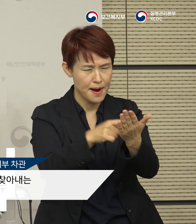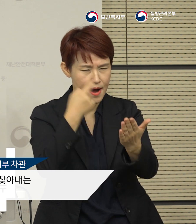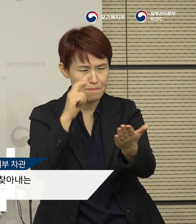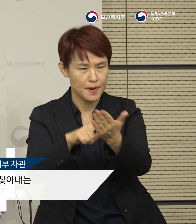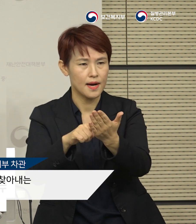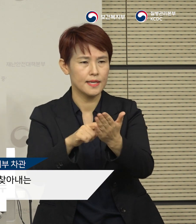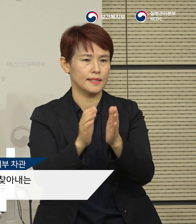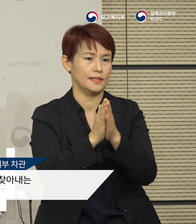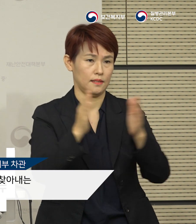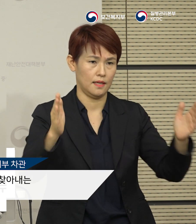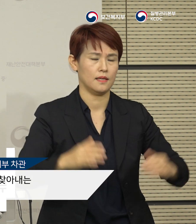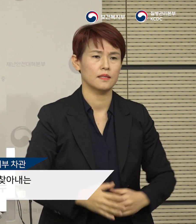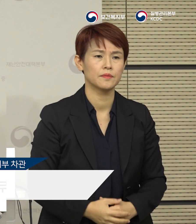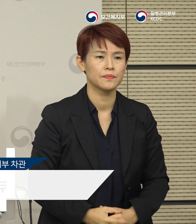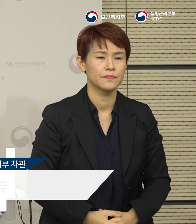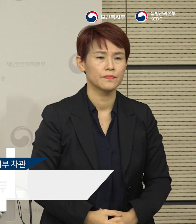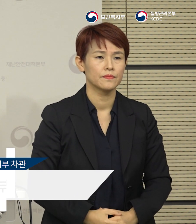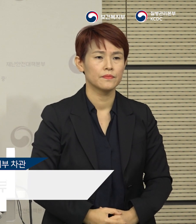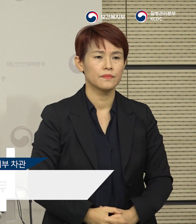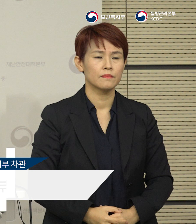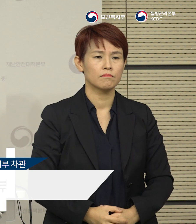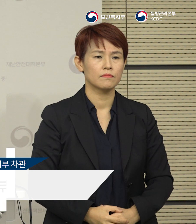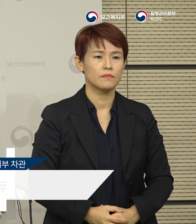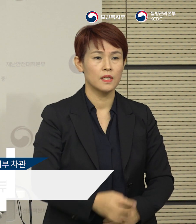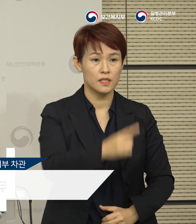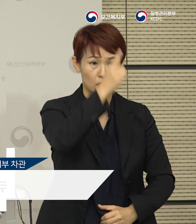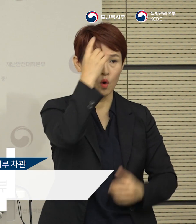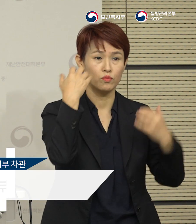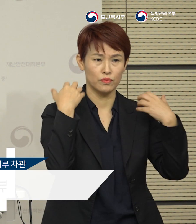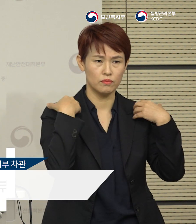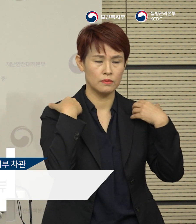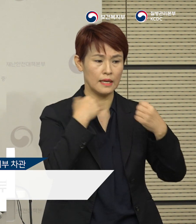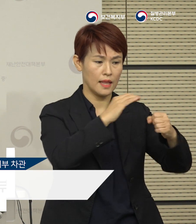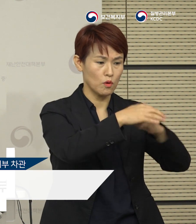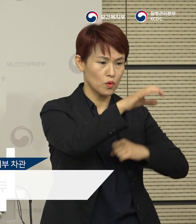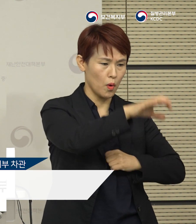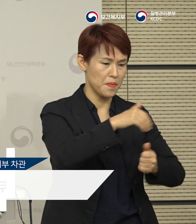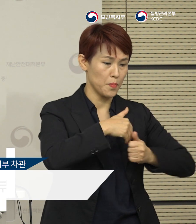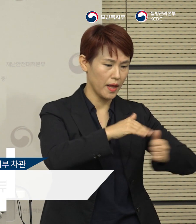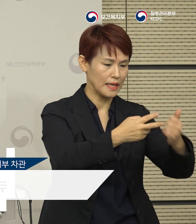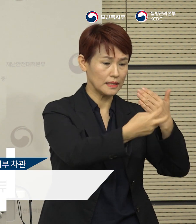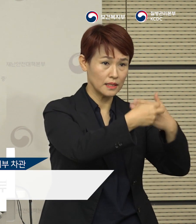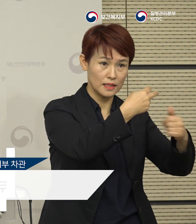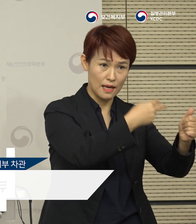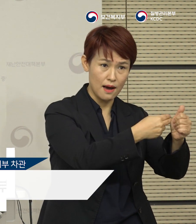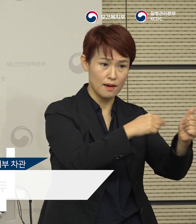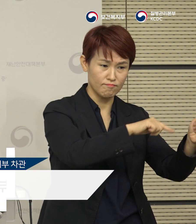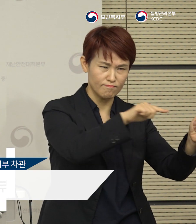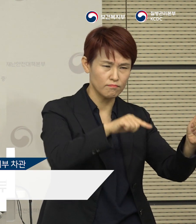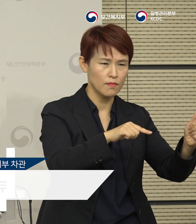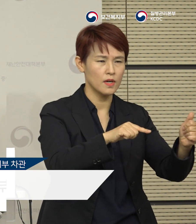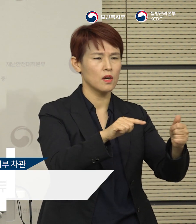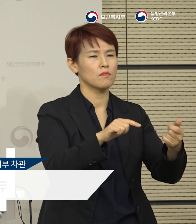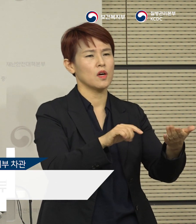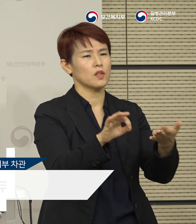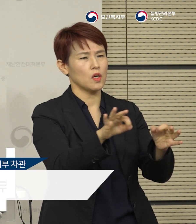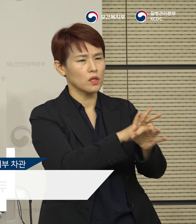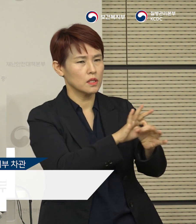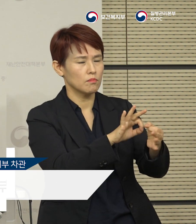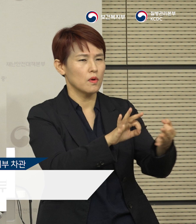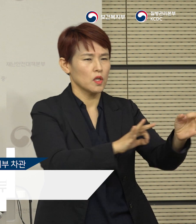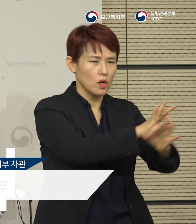작업을 시작하였습니다. 한편 정부는 대구 지역에 파견된 의료 인력에 대한 경제적 보상